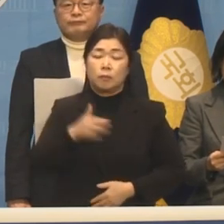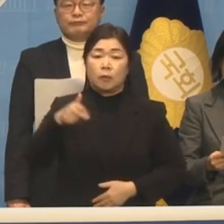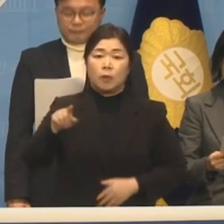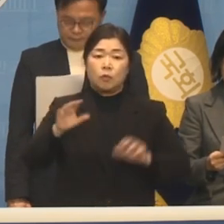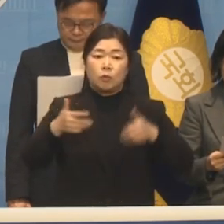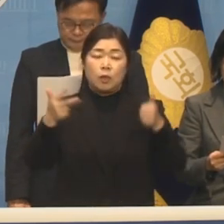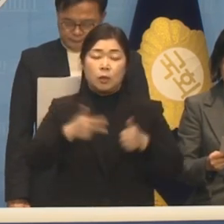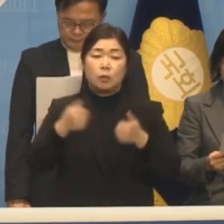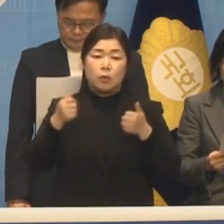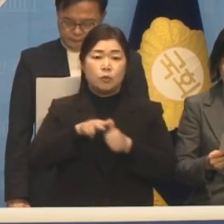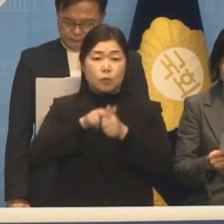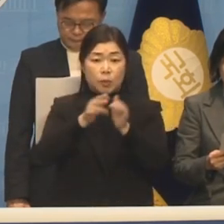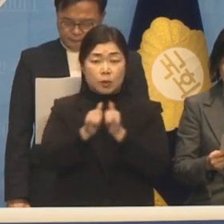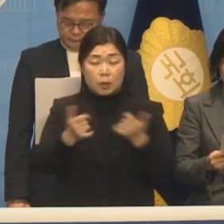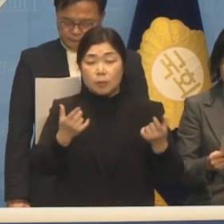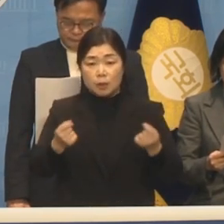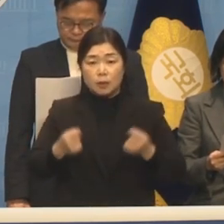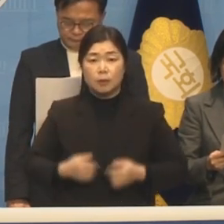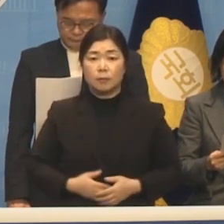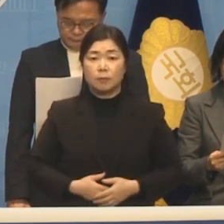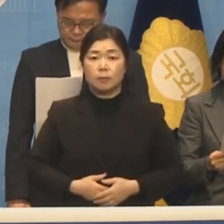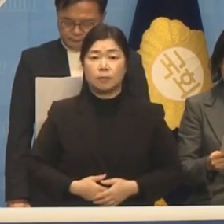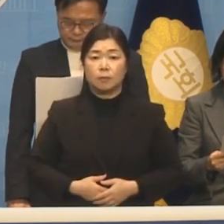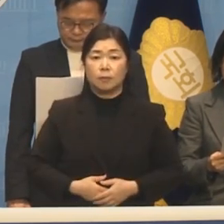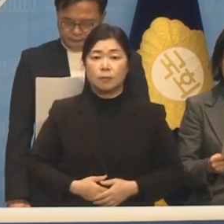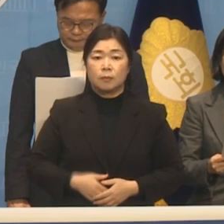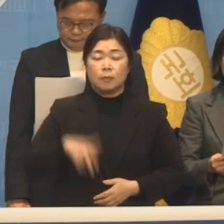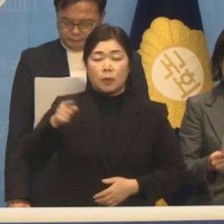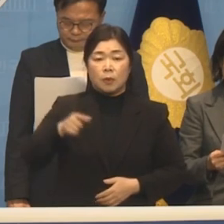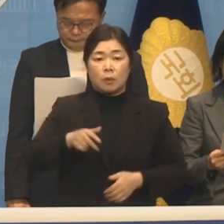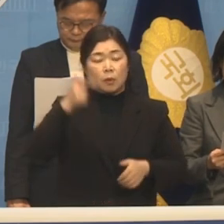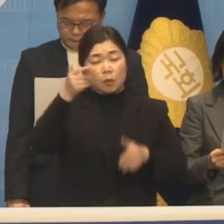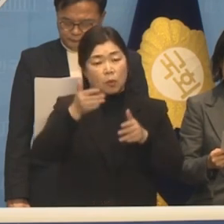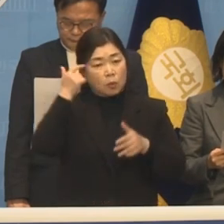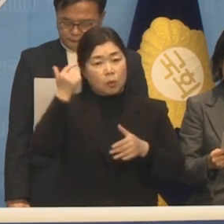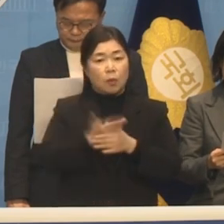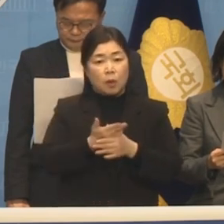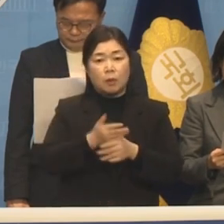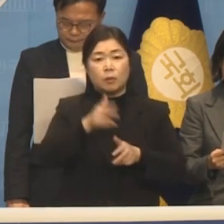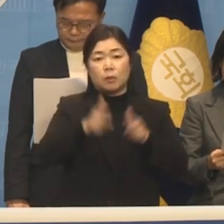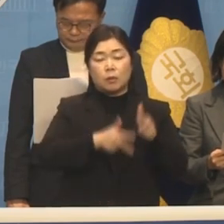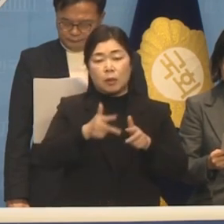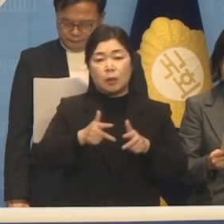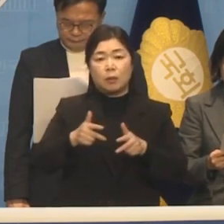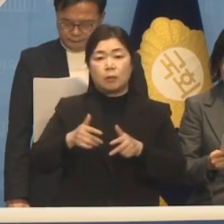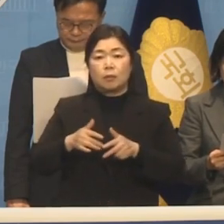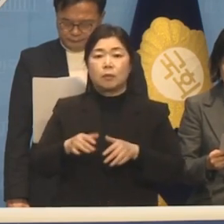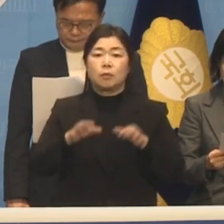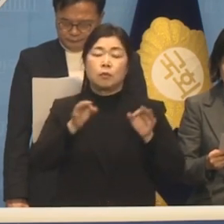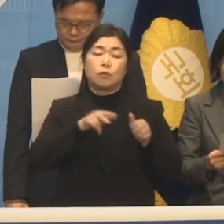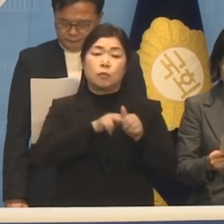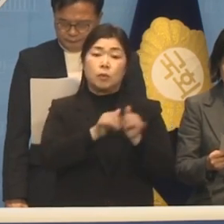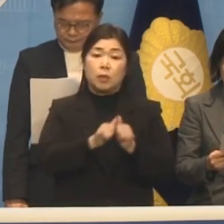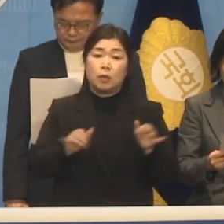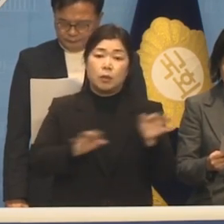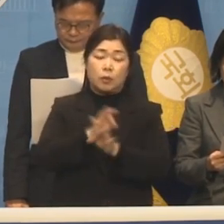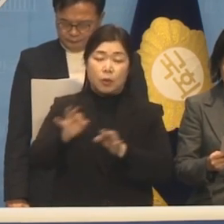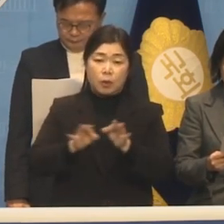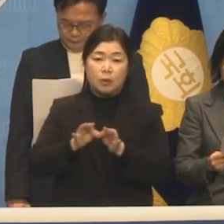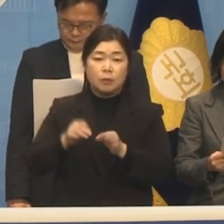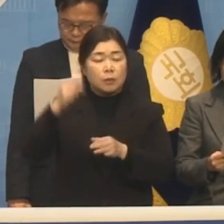국회의원 출마자입니다. 카이스트 공학 석사를 받으신 국회의원 후보 김용민, 카이스트 경영학